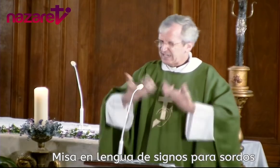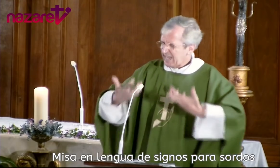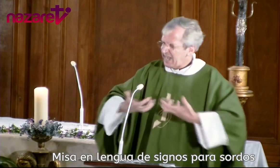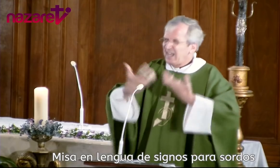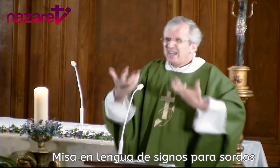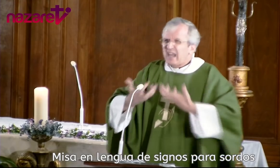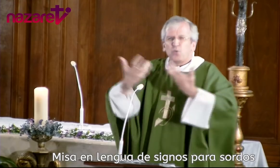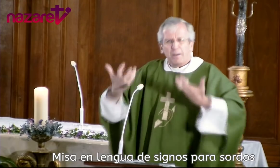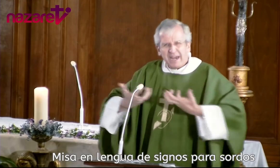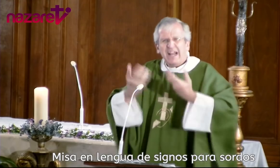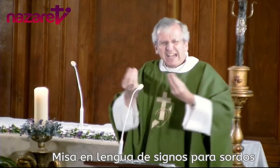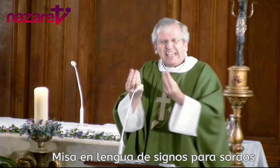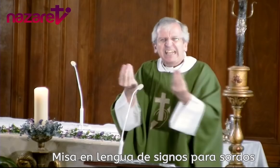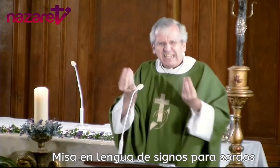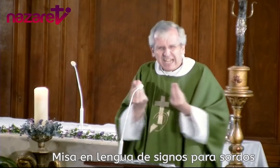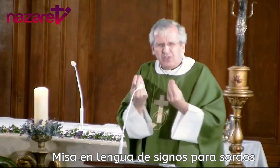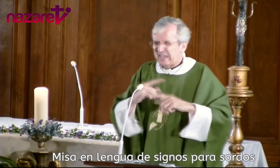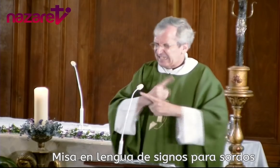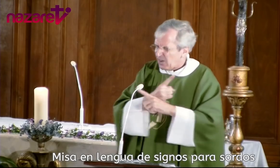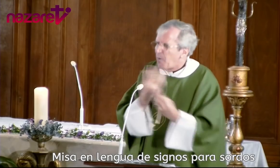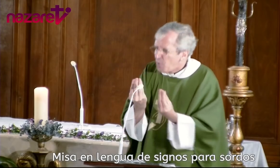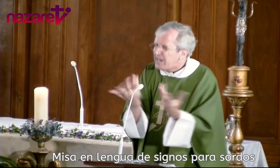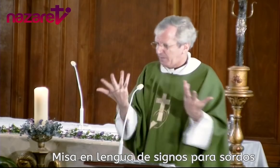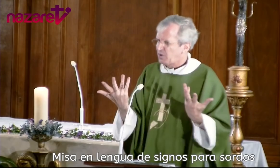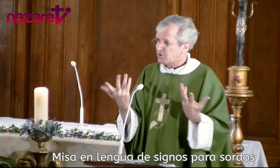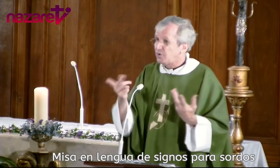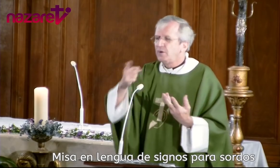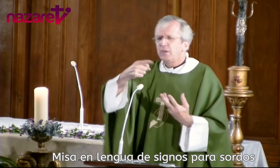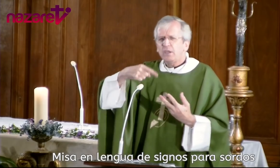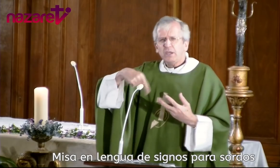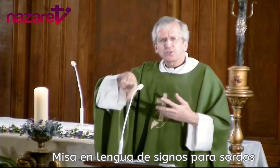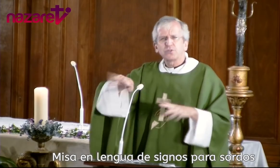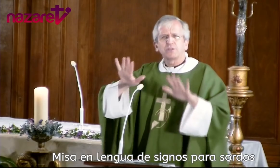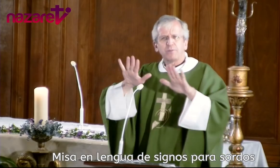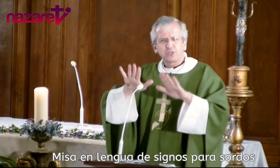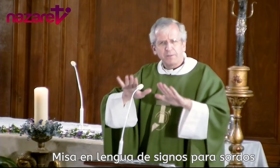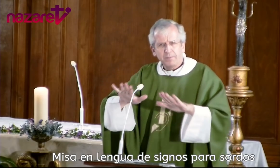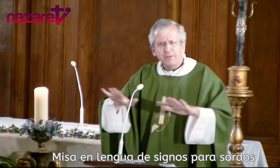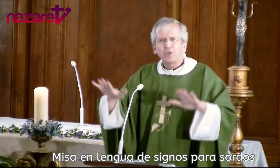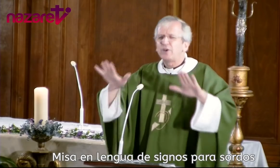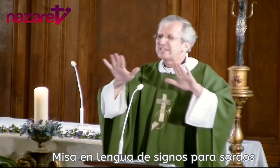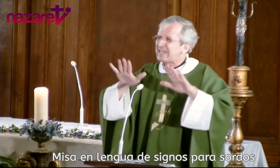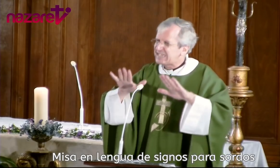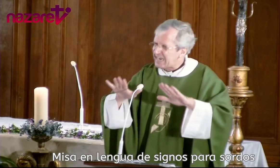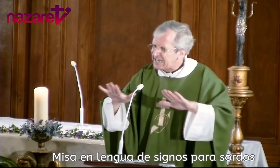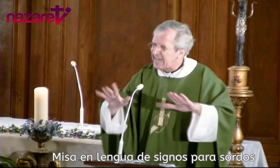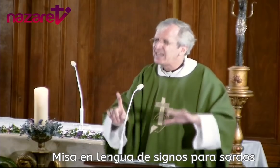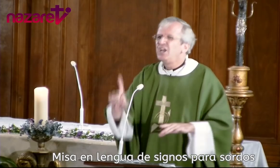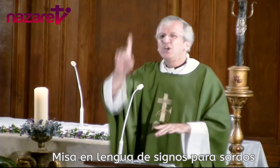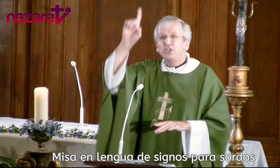está de alguna manera irritado, que está como muy nervioso. Y nosotros debemos saber vivir con esa serenidad.